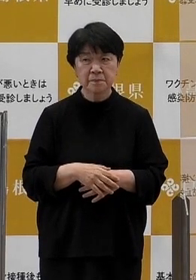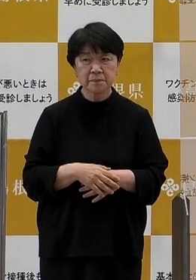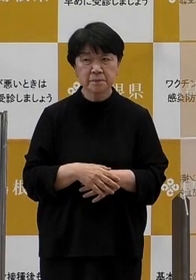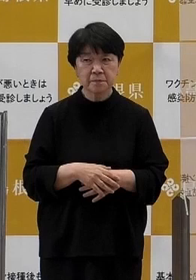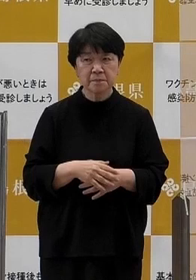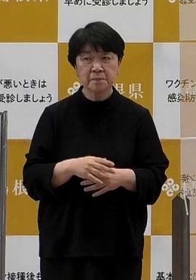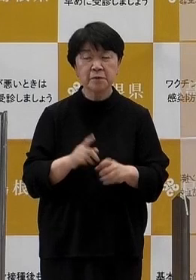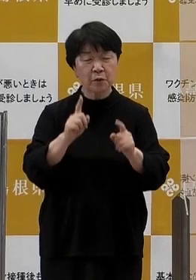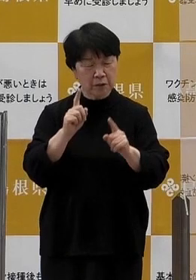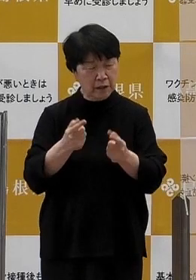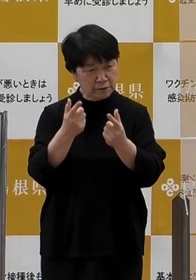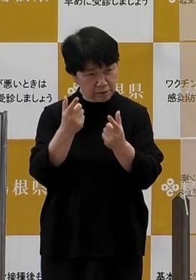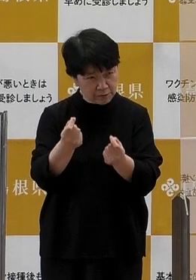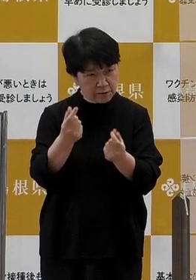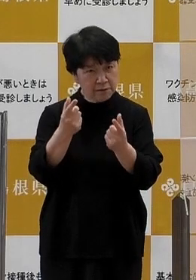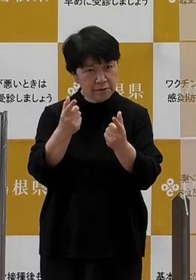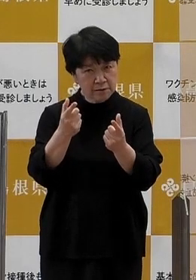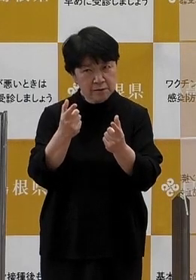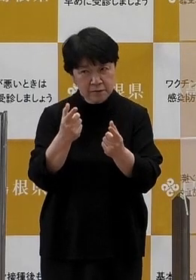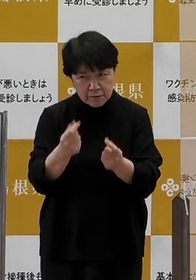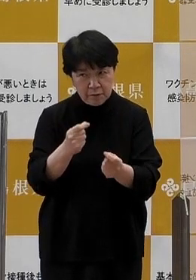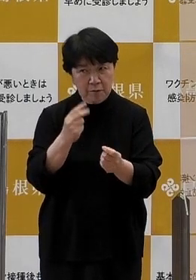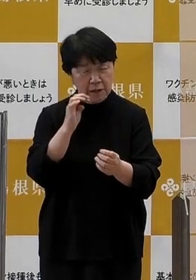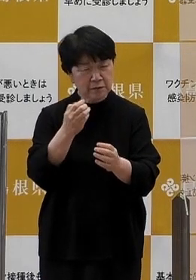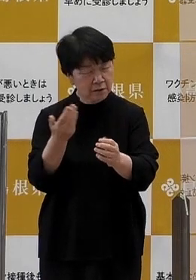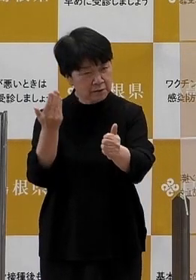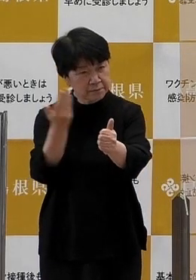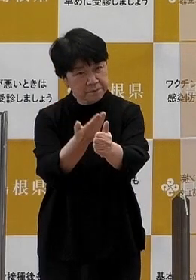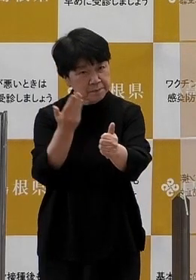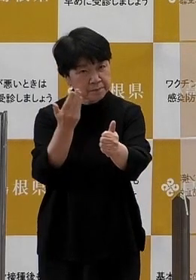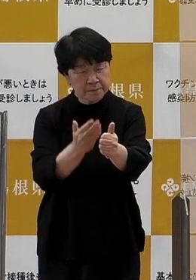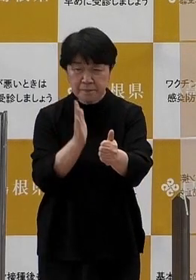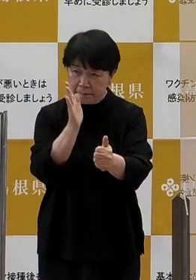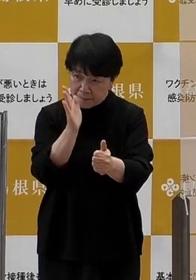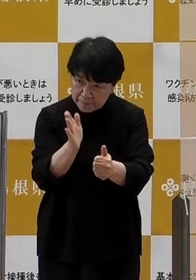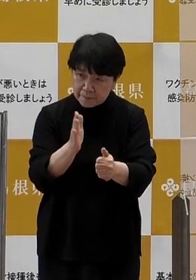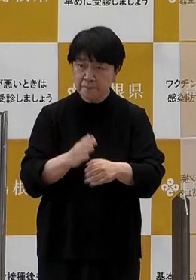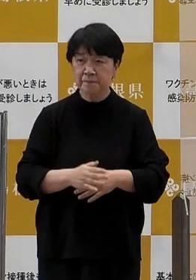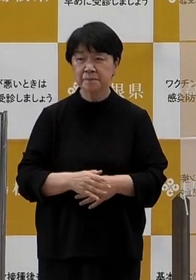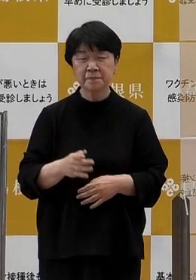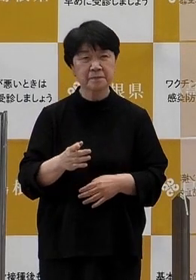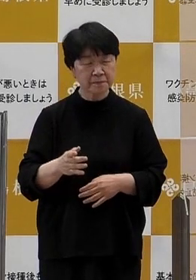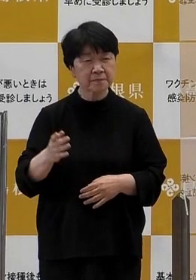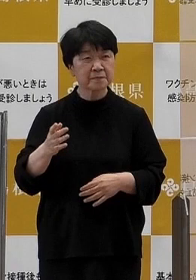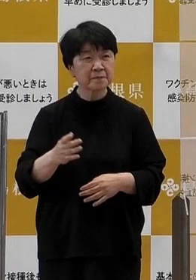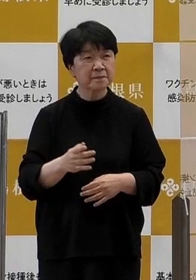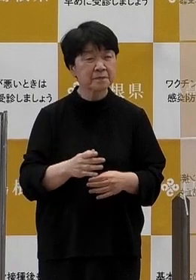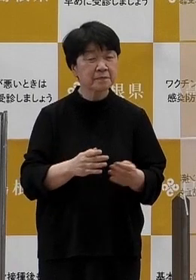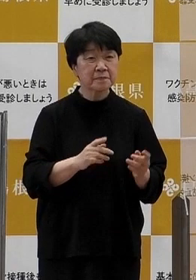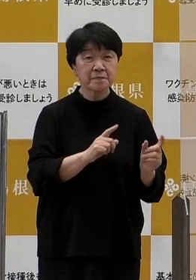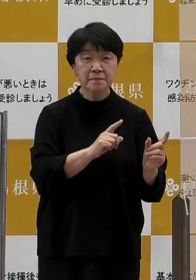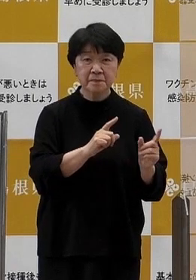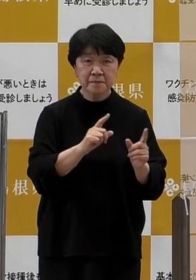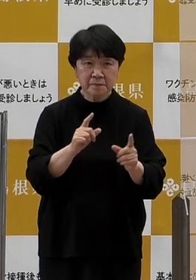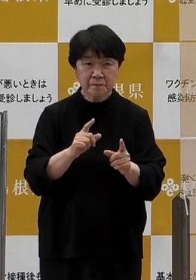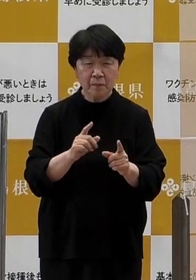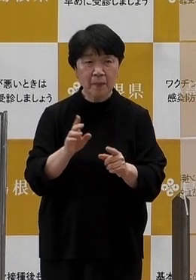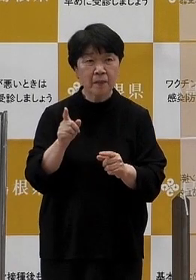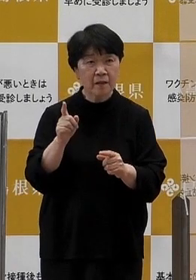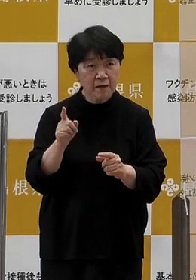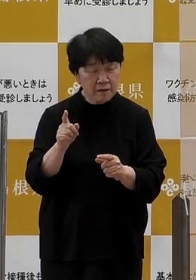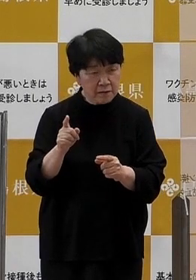あの正式に取材をして聞いていただければと思います。 わかりました、ありがとうございます。 だからあのやるし、あ